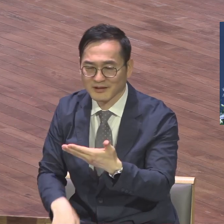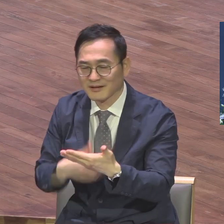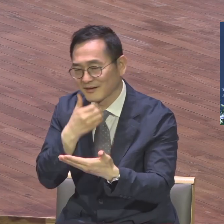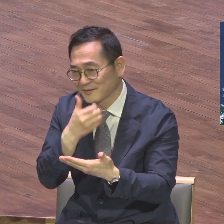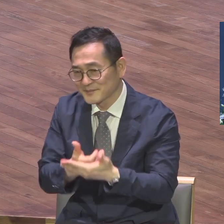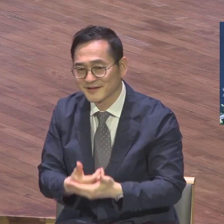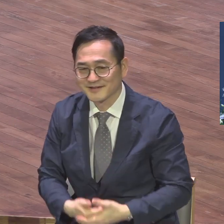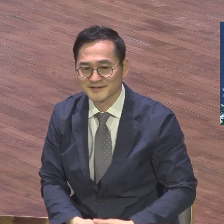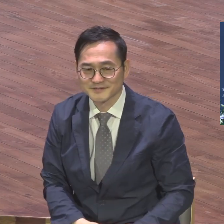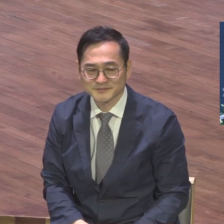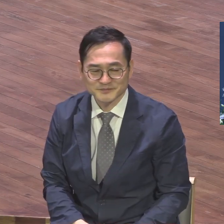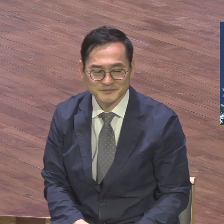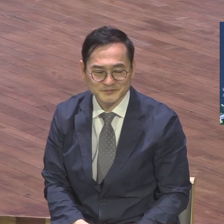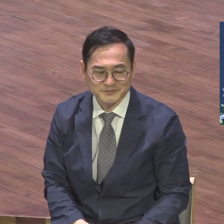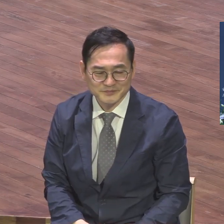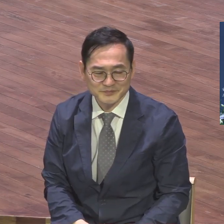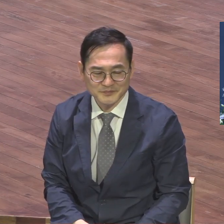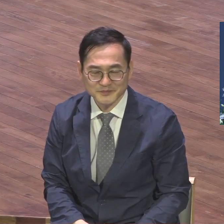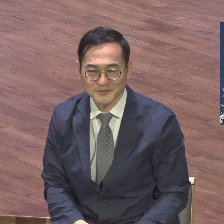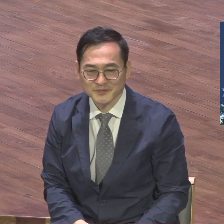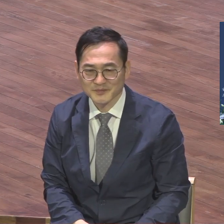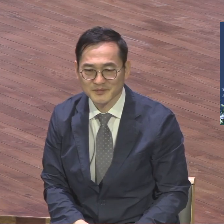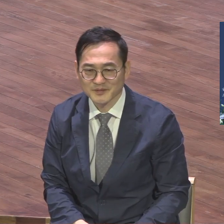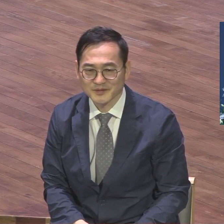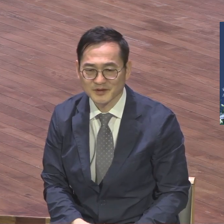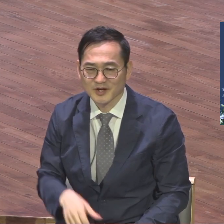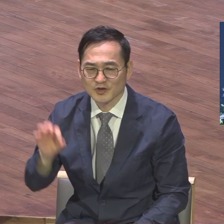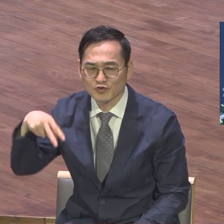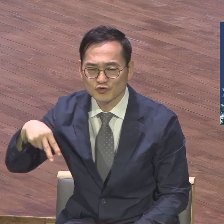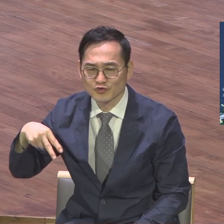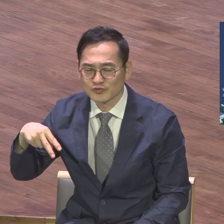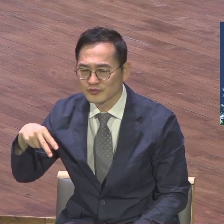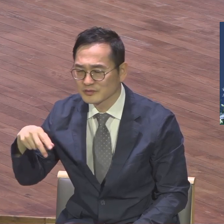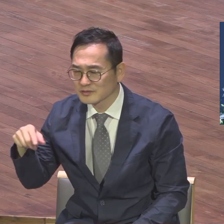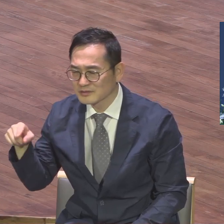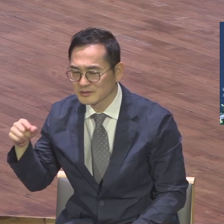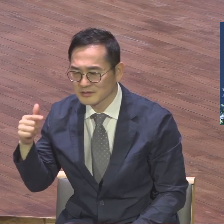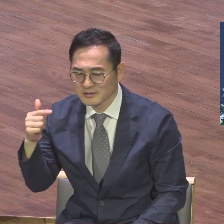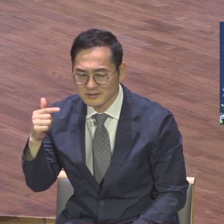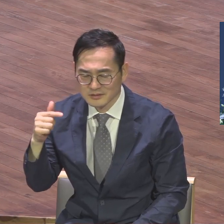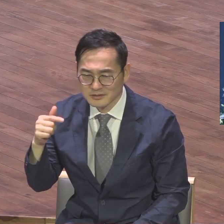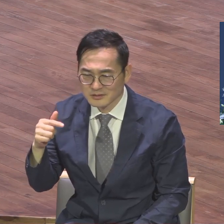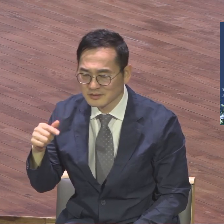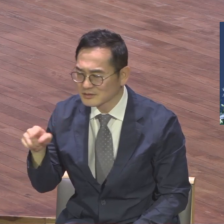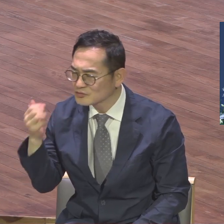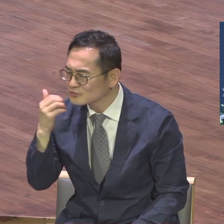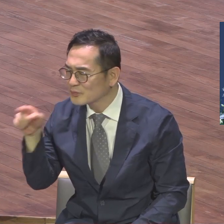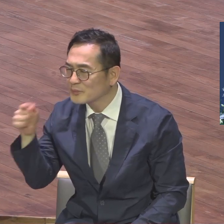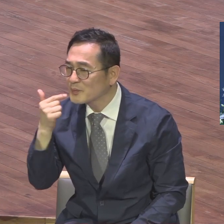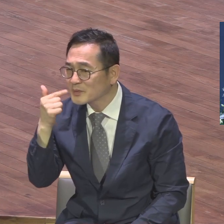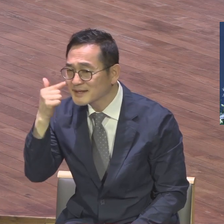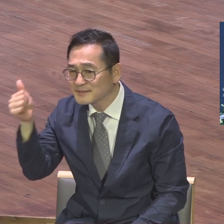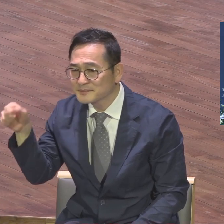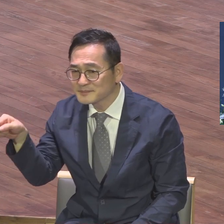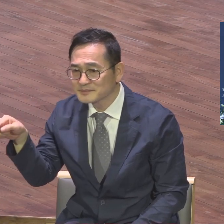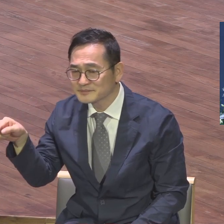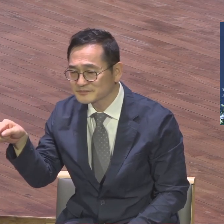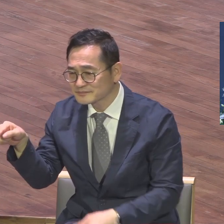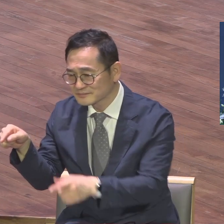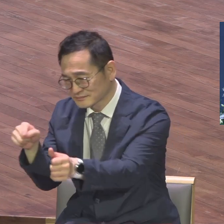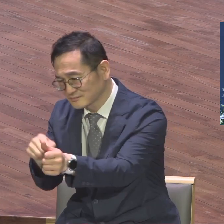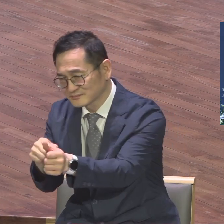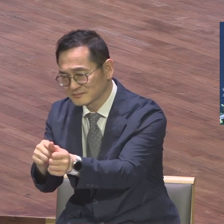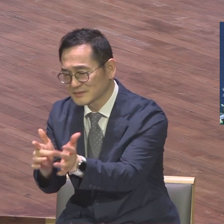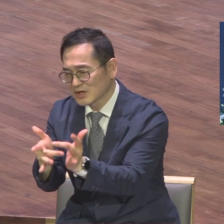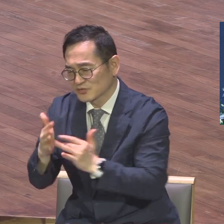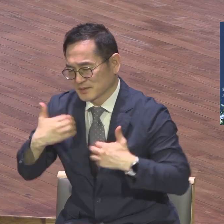그 유정림 보살이 거기서 그렇게 거기서 완전히 그냥 예수 영접하고 하나님 자녀가